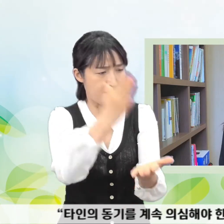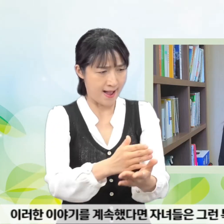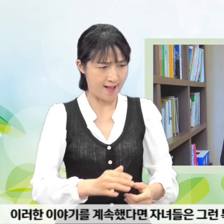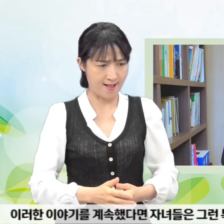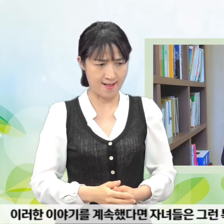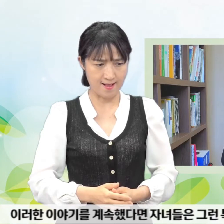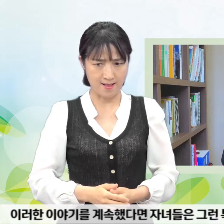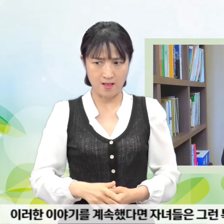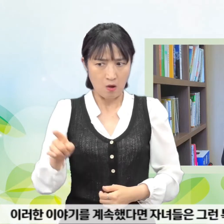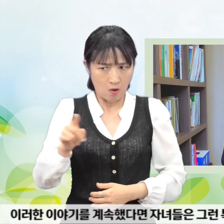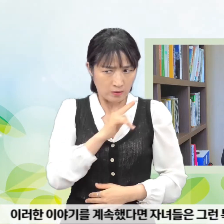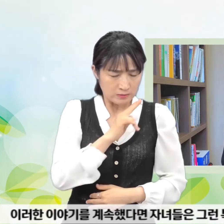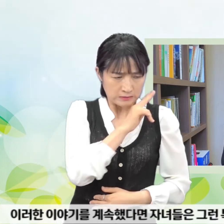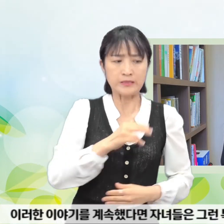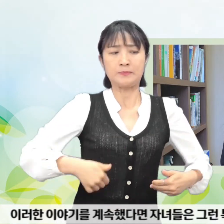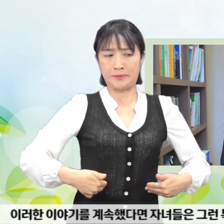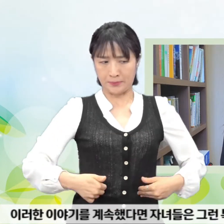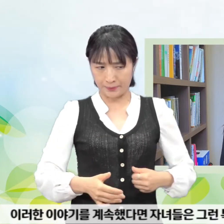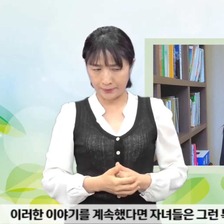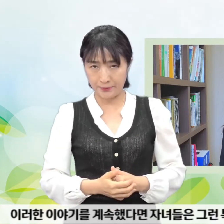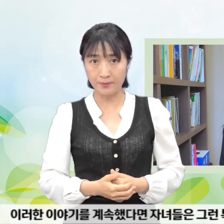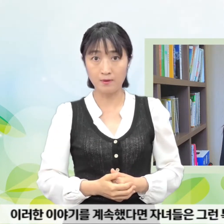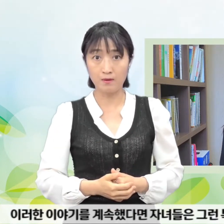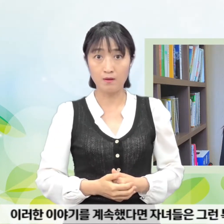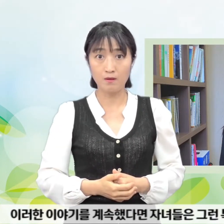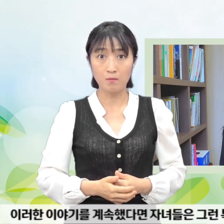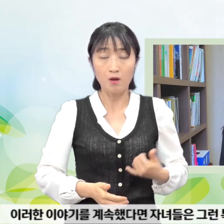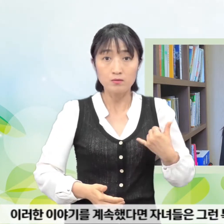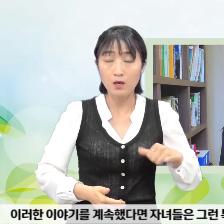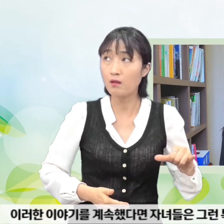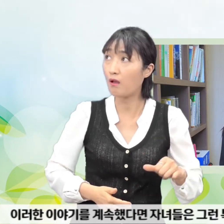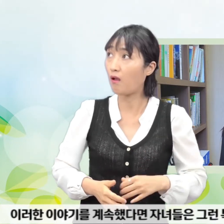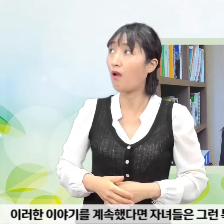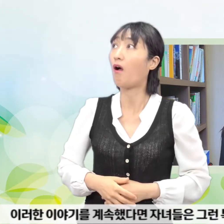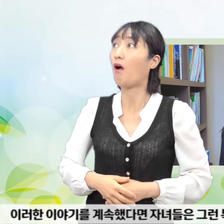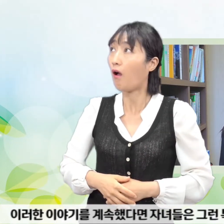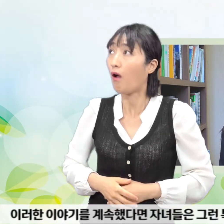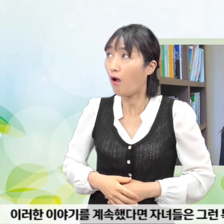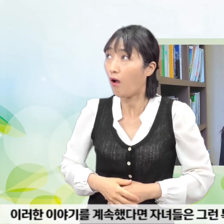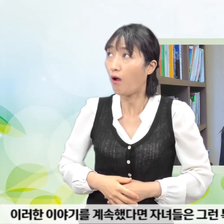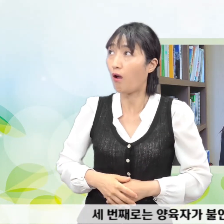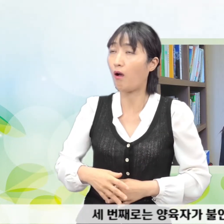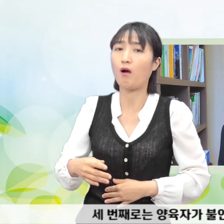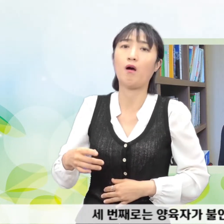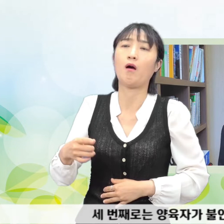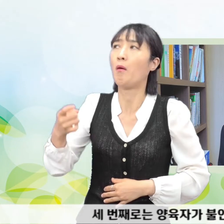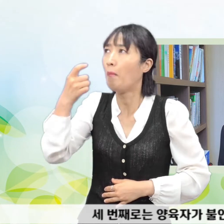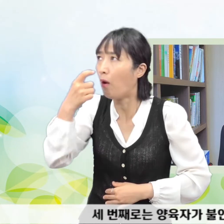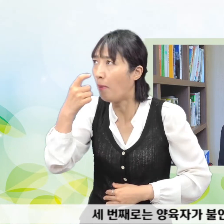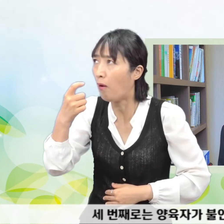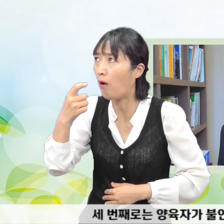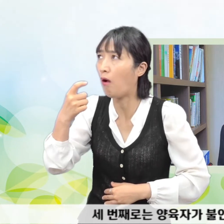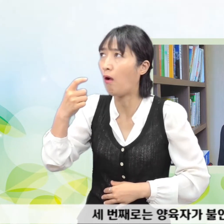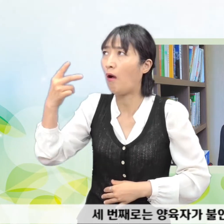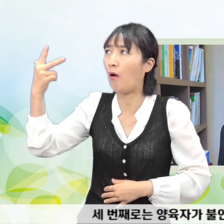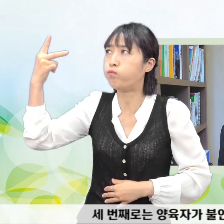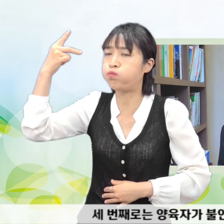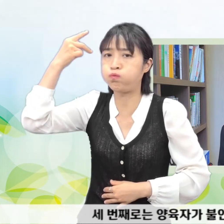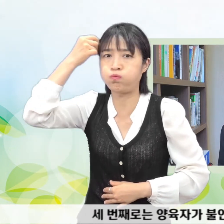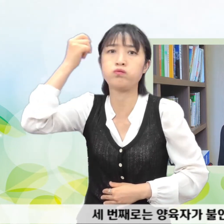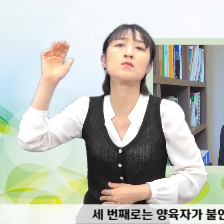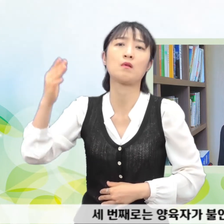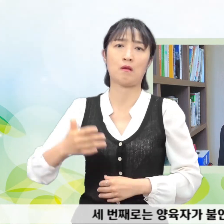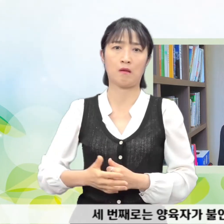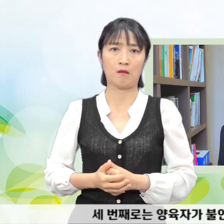말아라. 이런 얘기를 자주 했다면 자녀들은 이제 그런 것들을 학습을 할 수밖에 없게 되겠죠. 세 번째로는